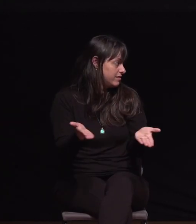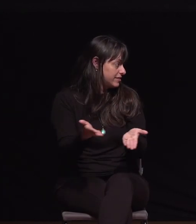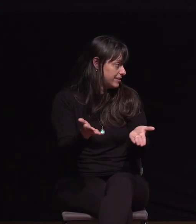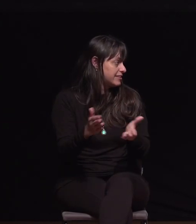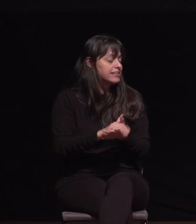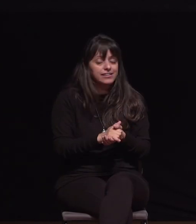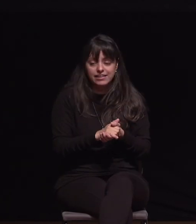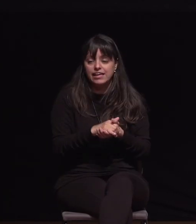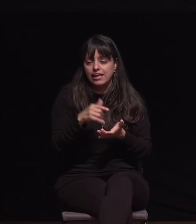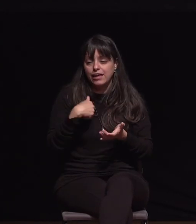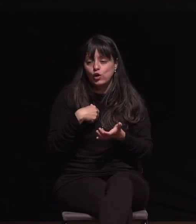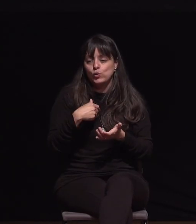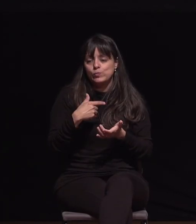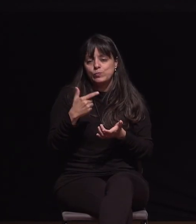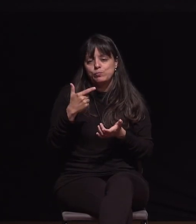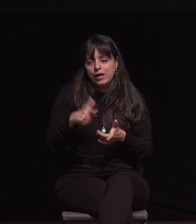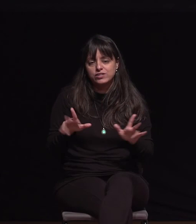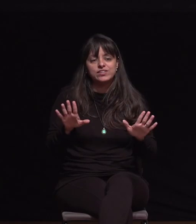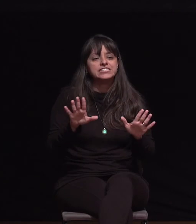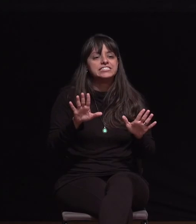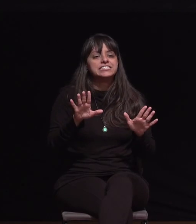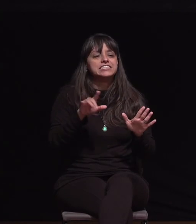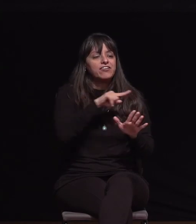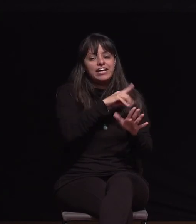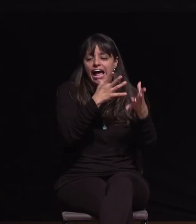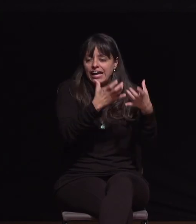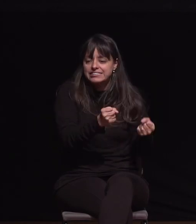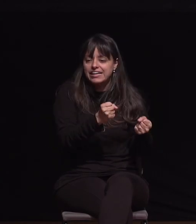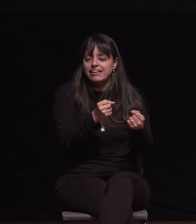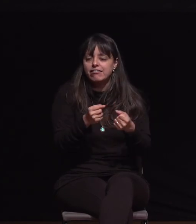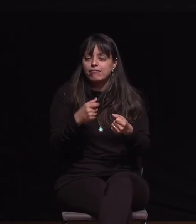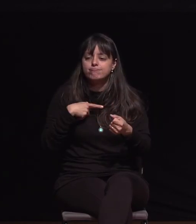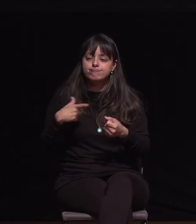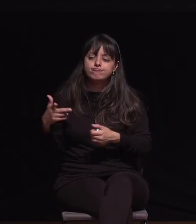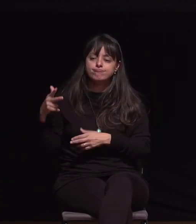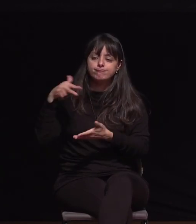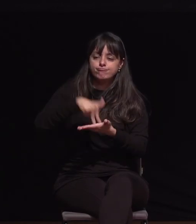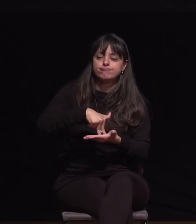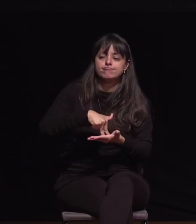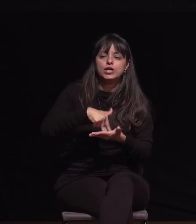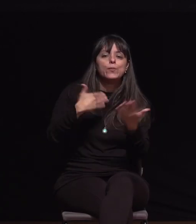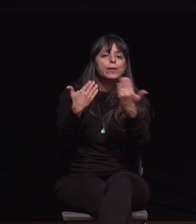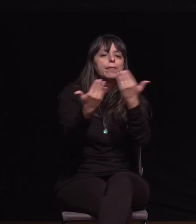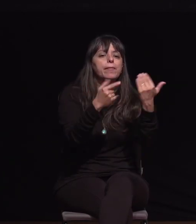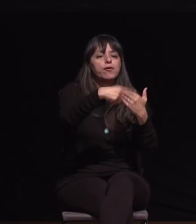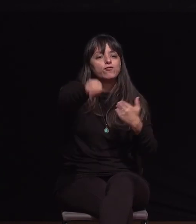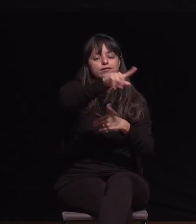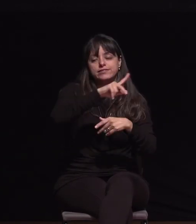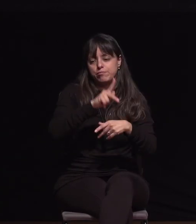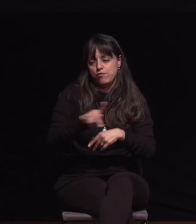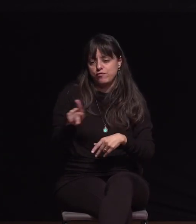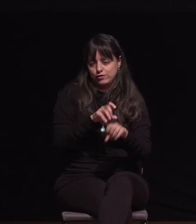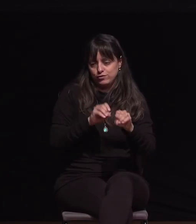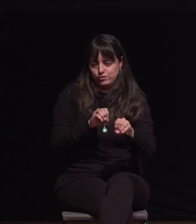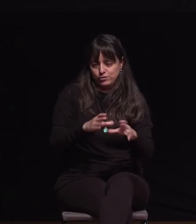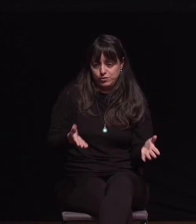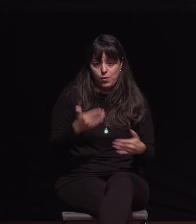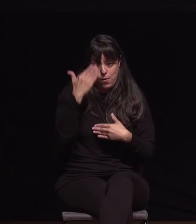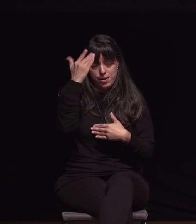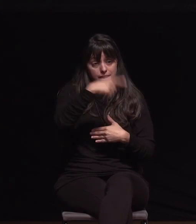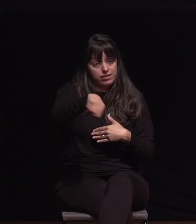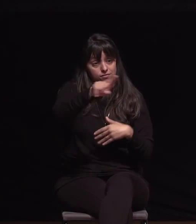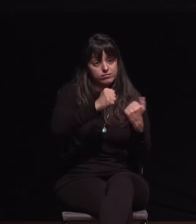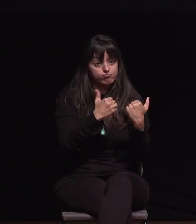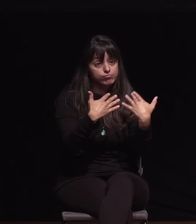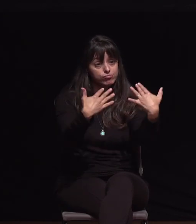disposição em conversar com educadores sobre esse tema tão importante. E obrigada a vocês por estarem aqui até esse momento, e acho